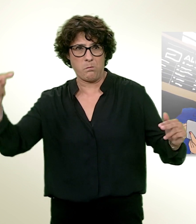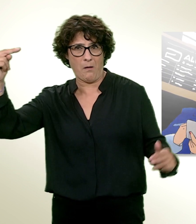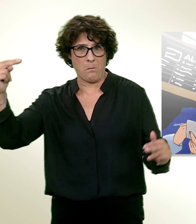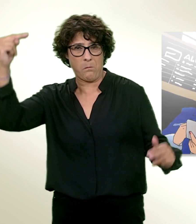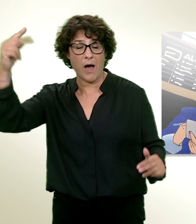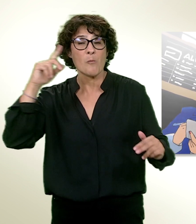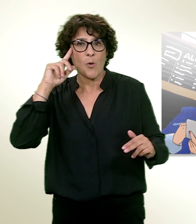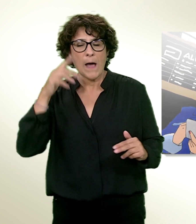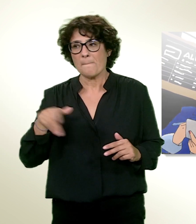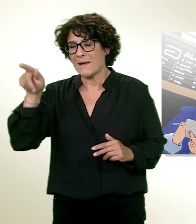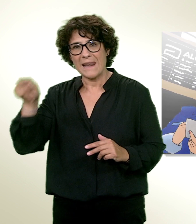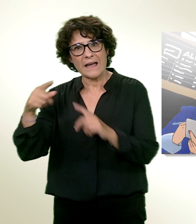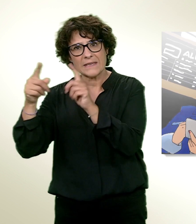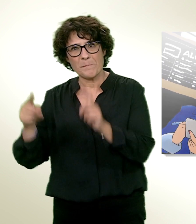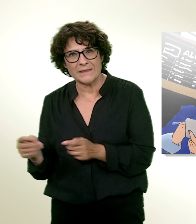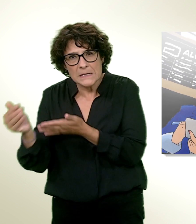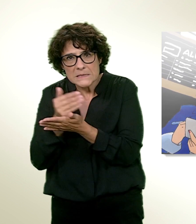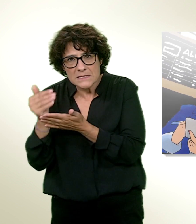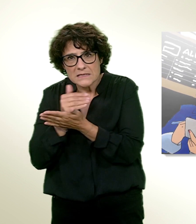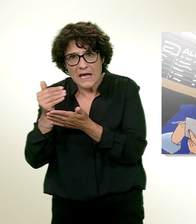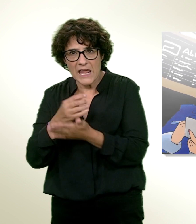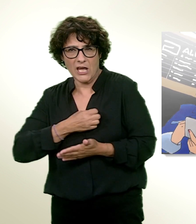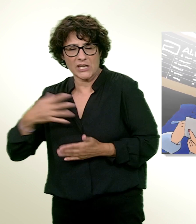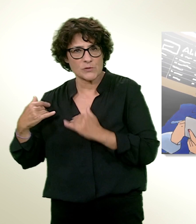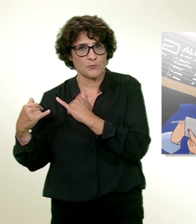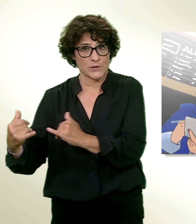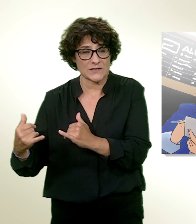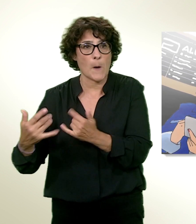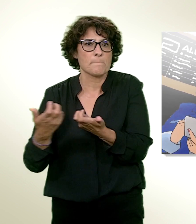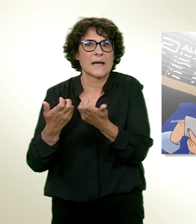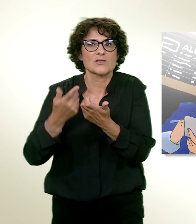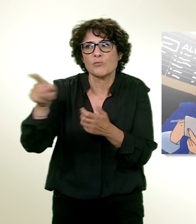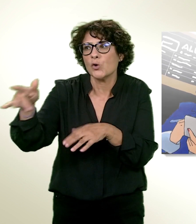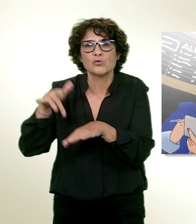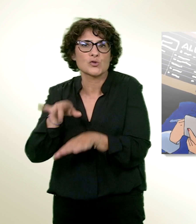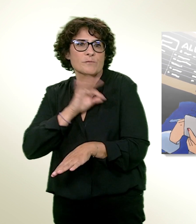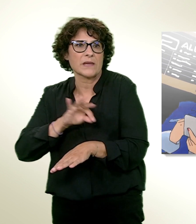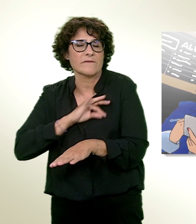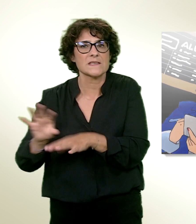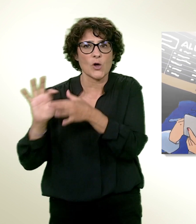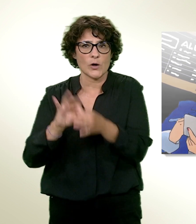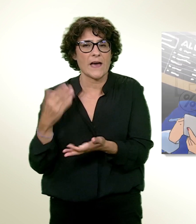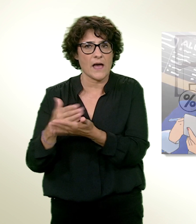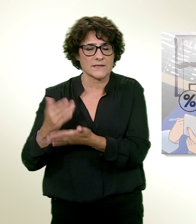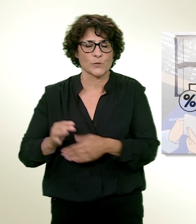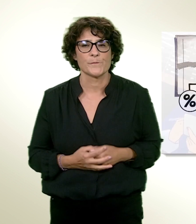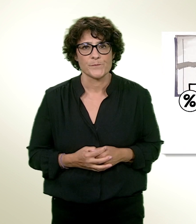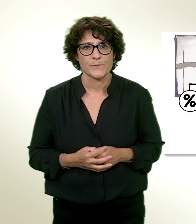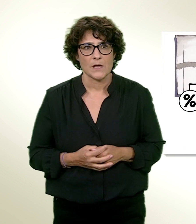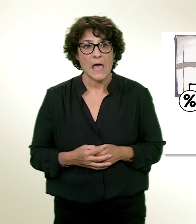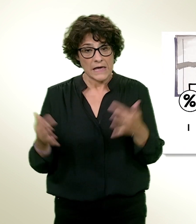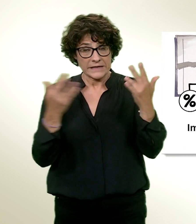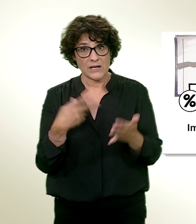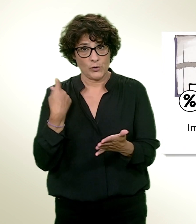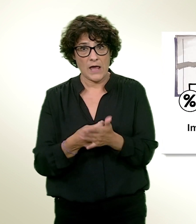en raison des revenus du capital que les plus riches réalisent par exemple en faisant des bénéfices sur le marché des actions. Lors du calcul de